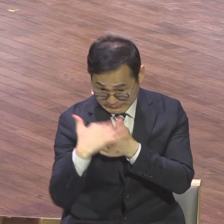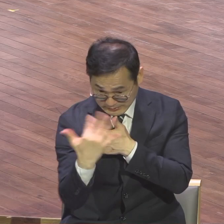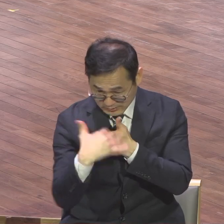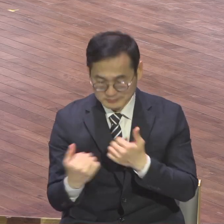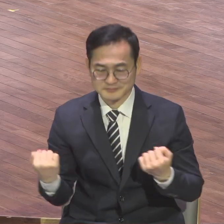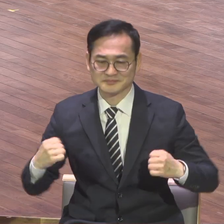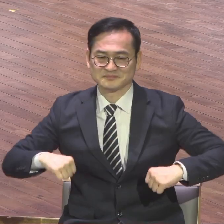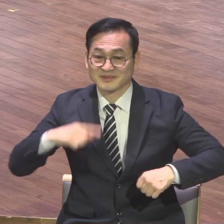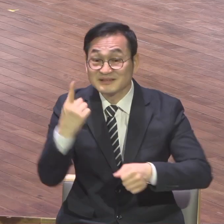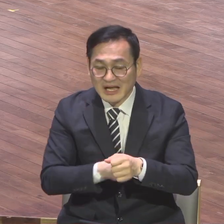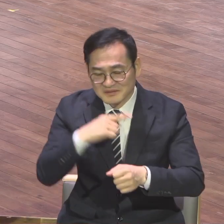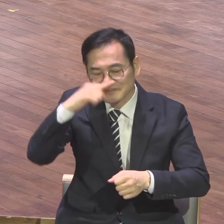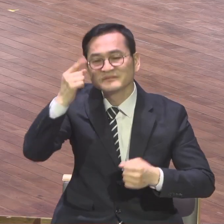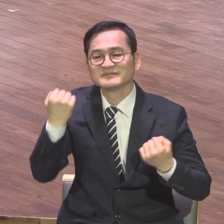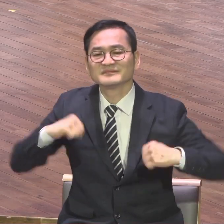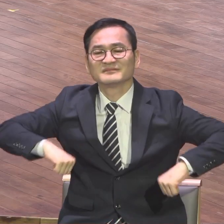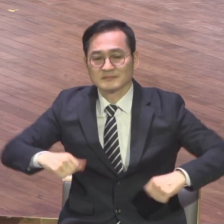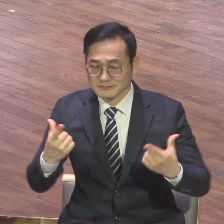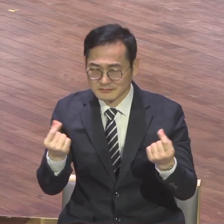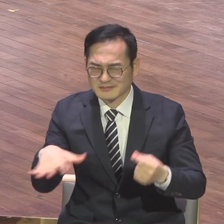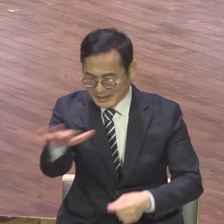텐데